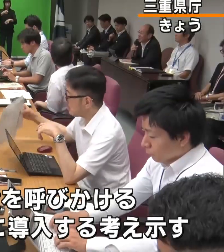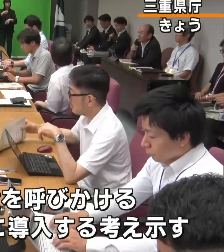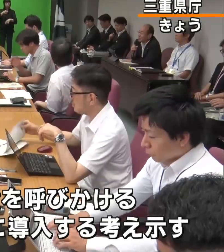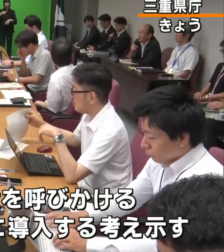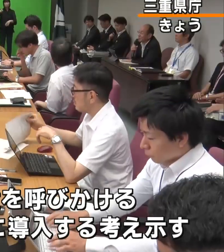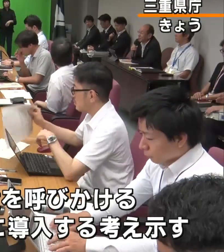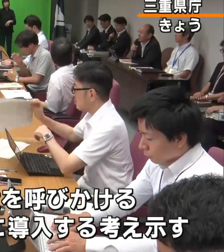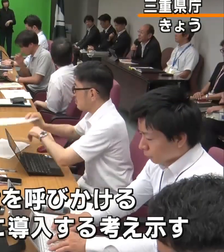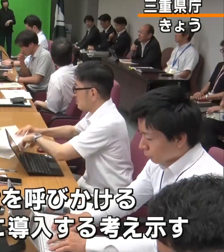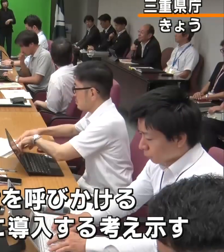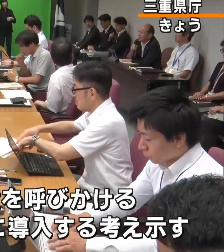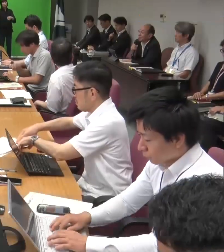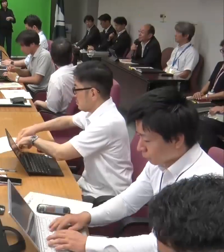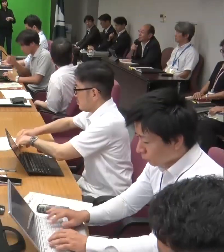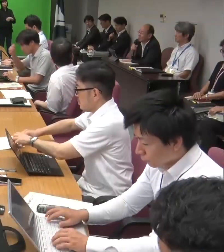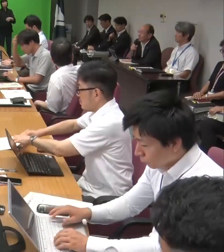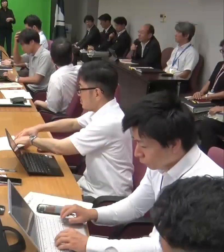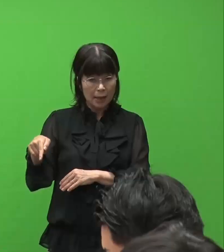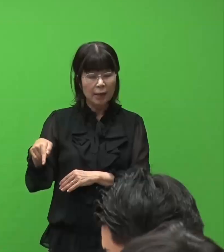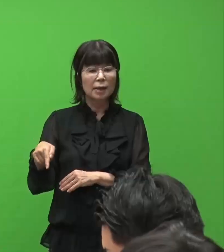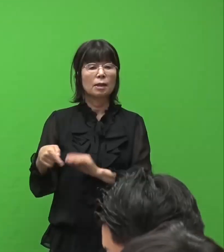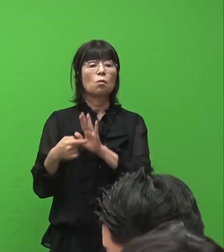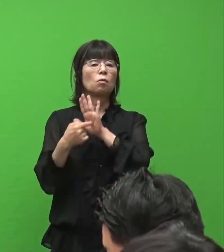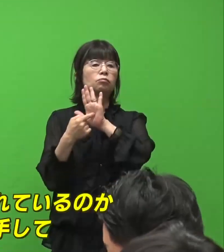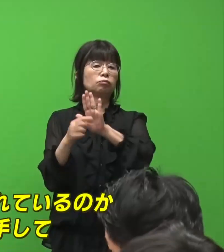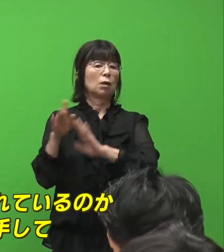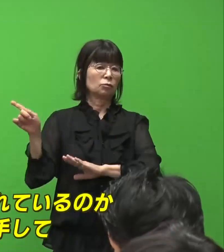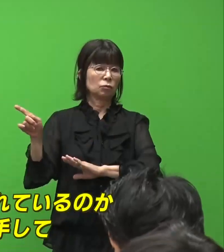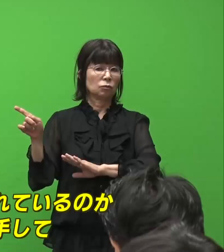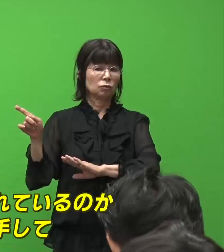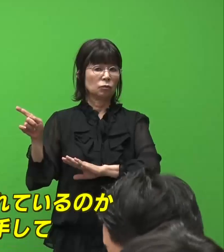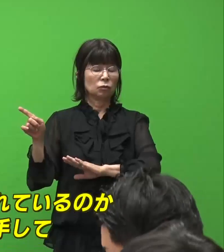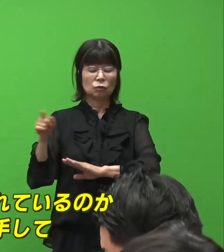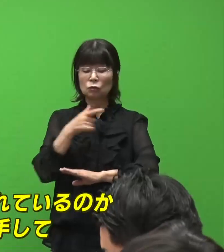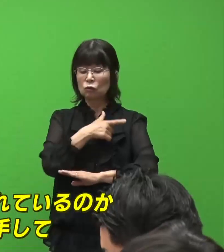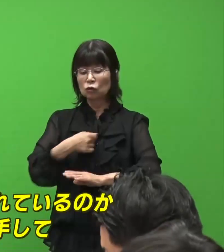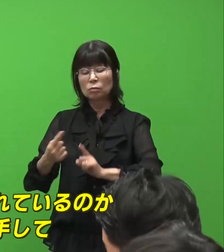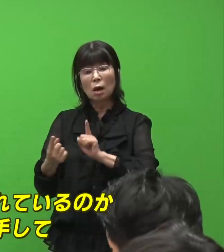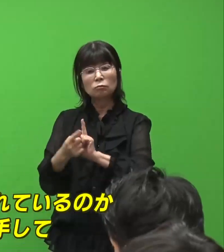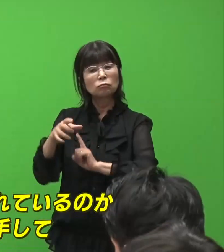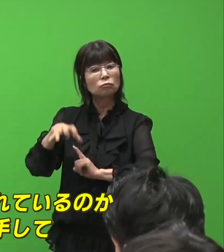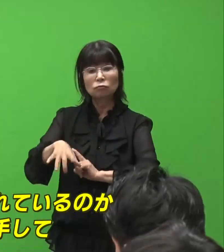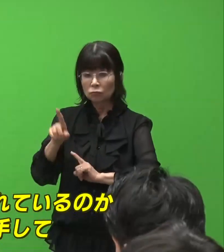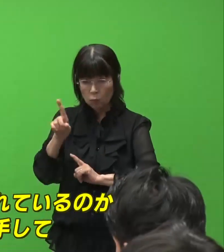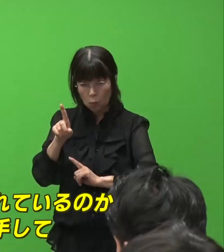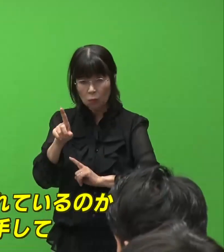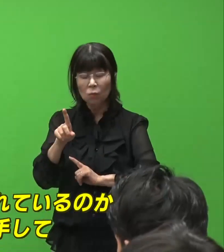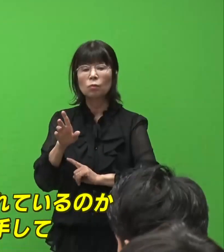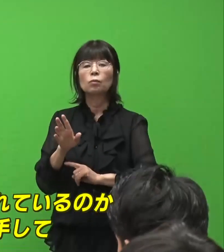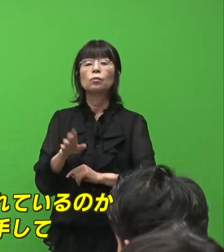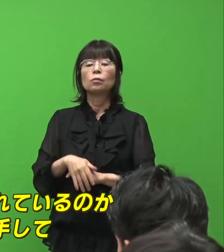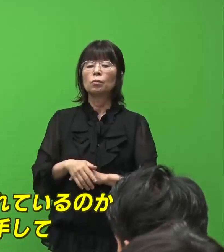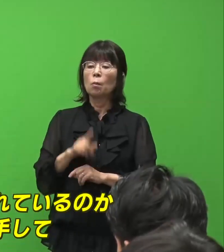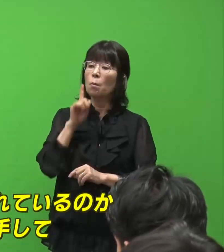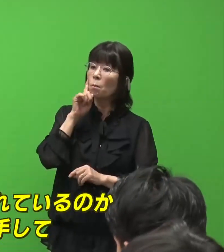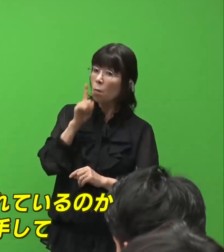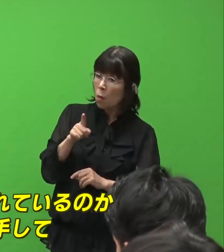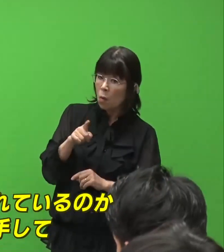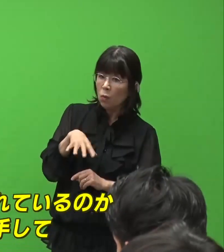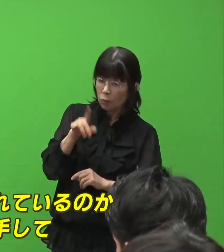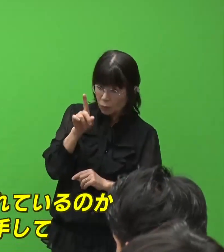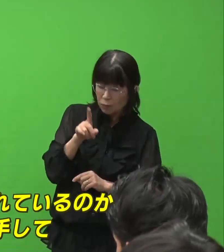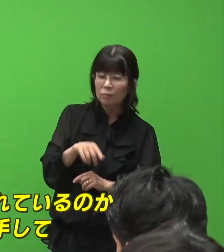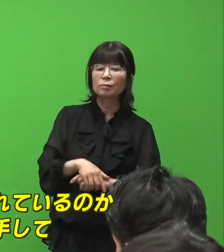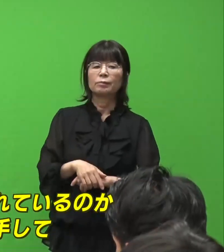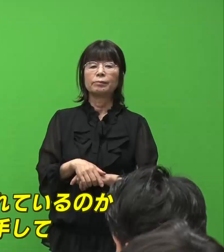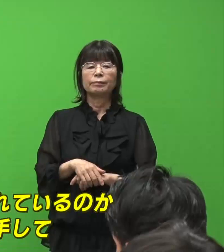する考えを示しましたどこでクがあ見かけられているのかって